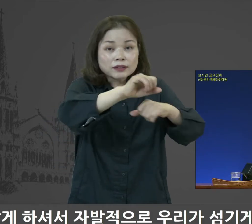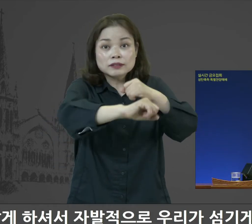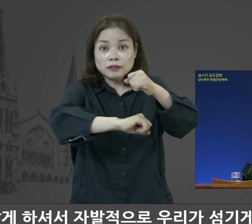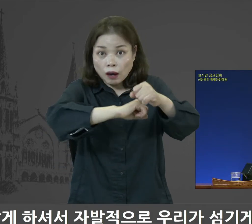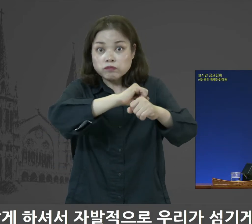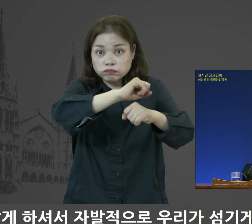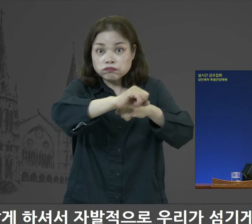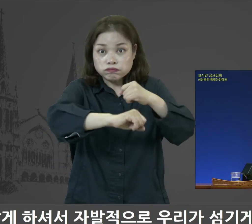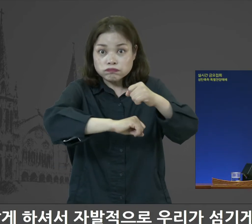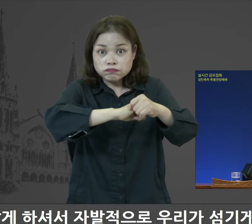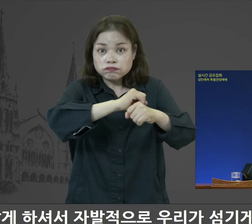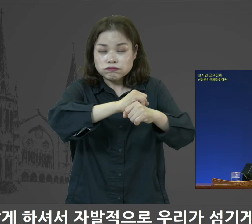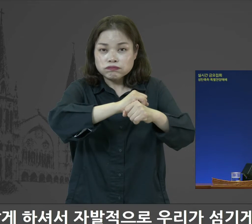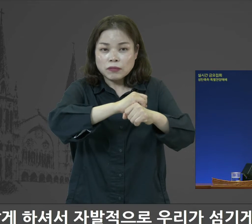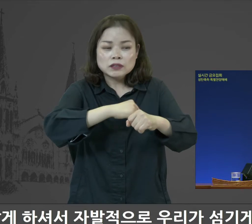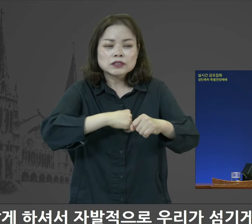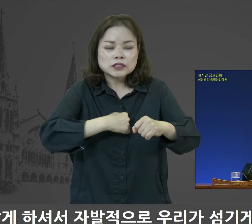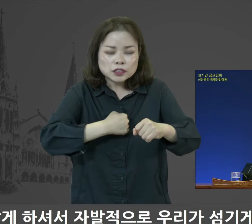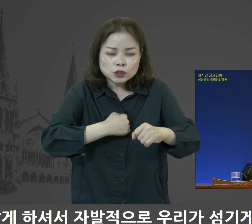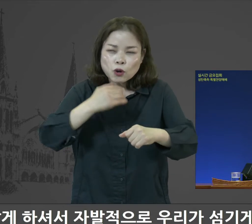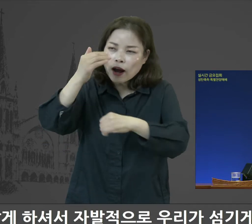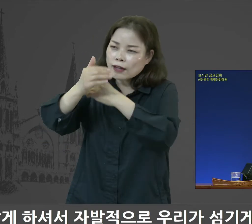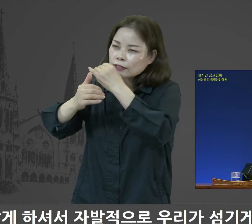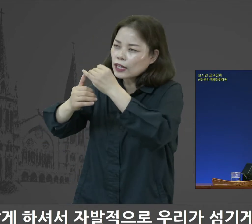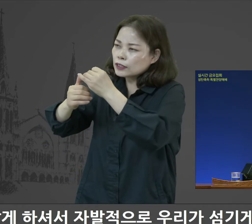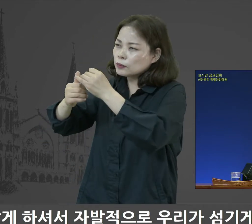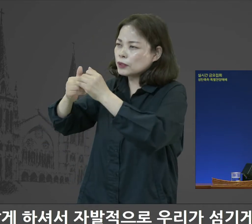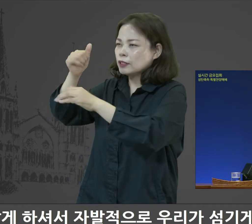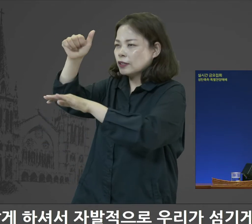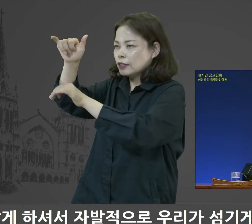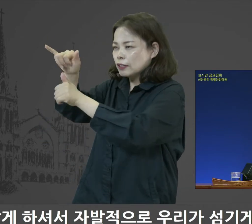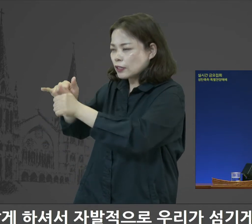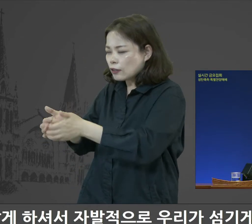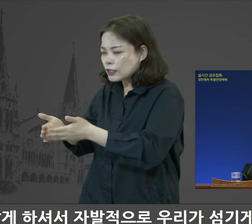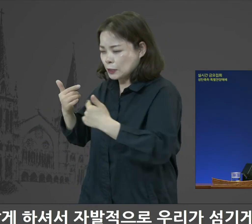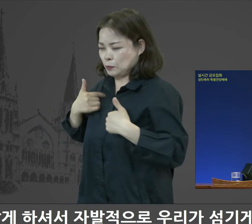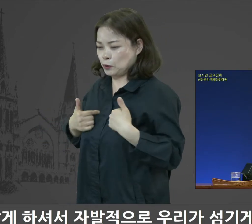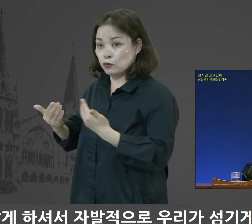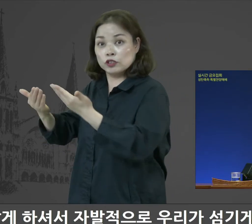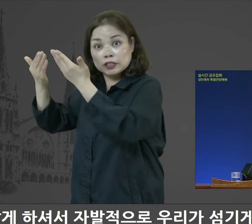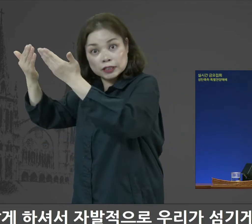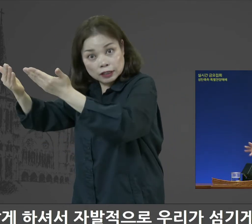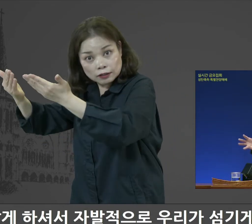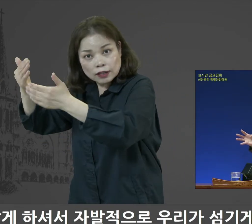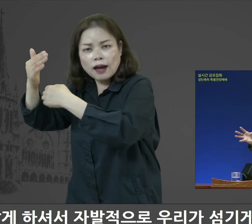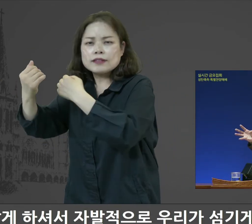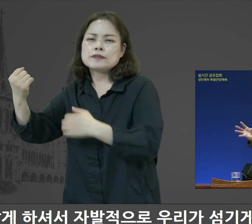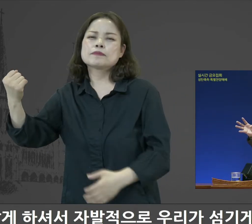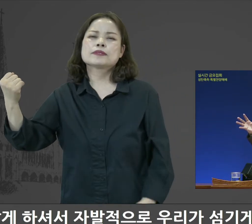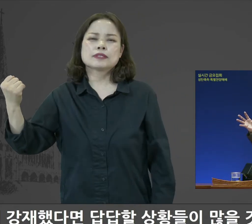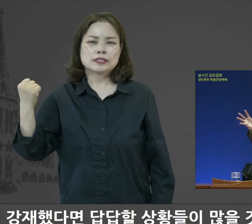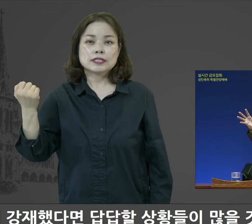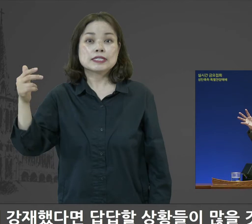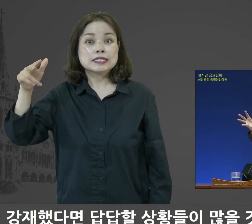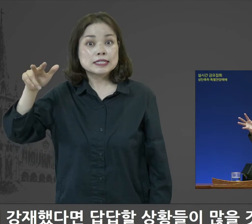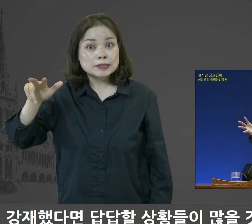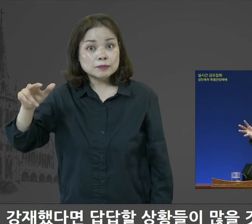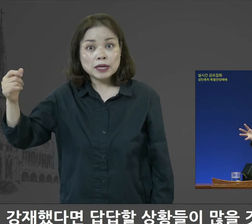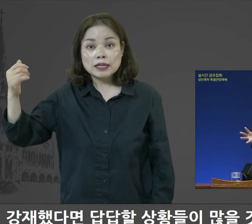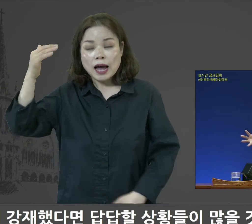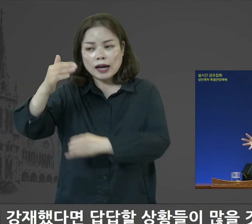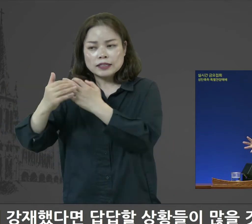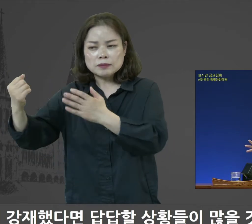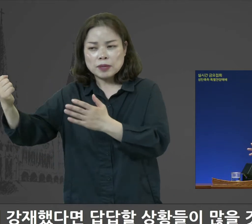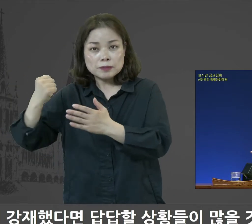누리며 우리가 정말 자발적으로 하나님을 섬기는 기쁨을 알 수 있는 것은 하나님이 힘이 있으신 분이시지만 그